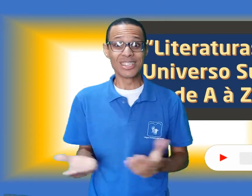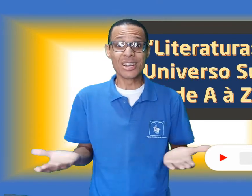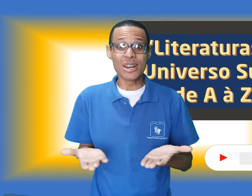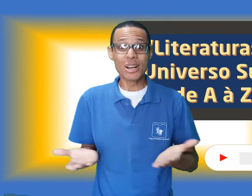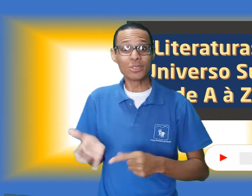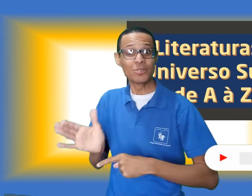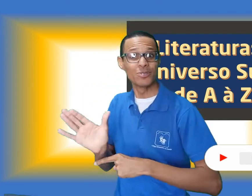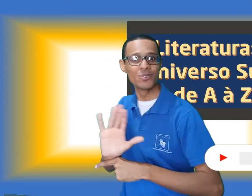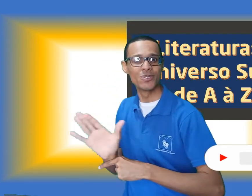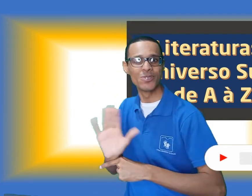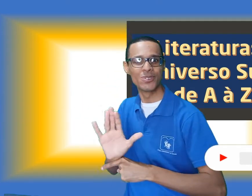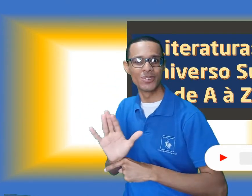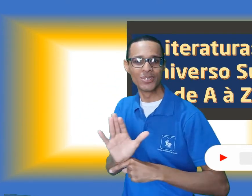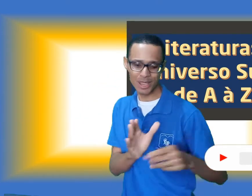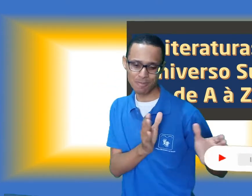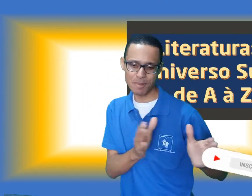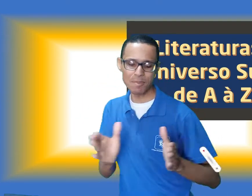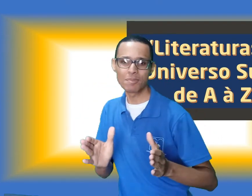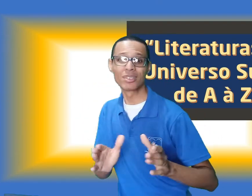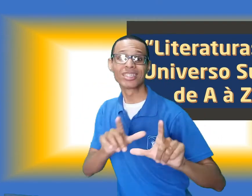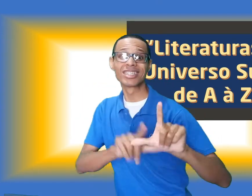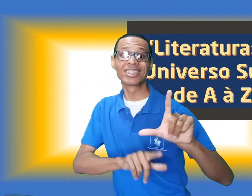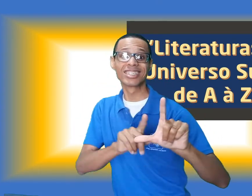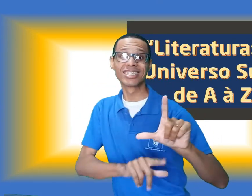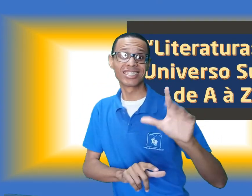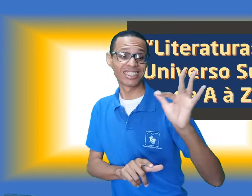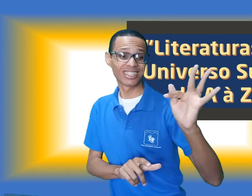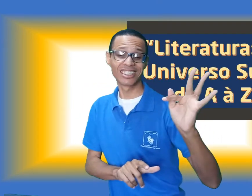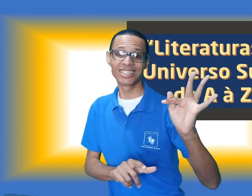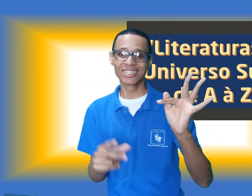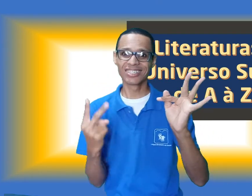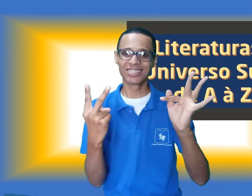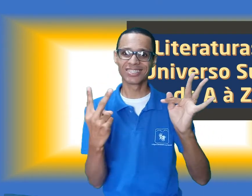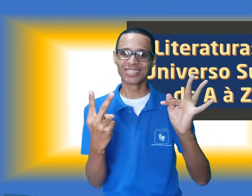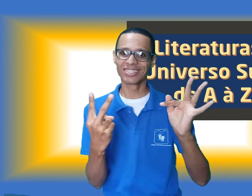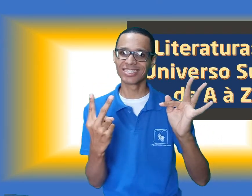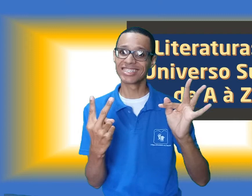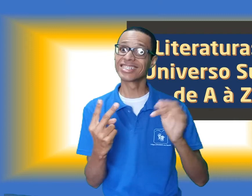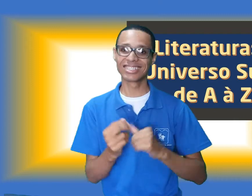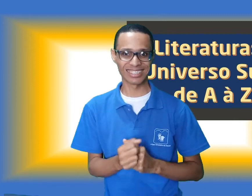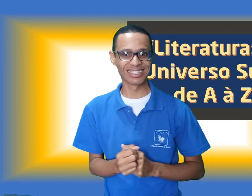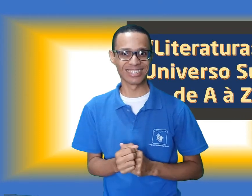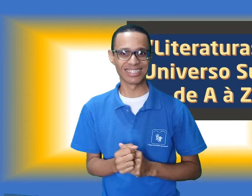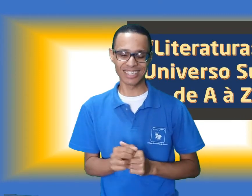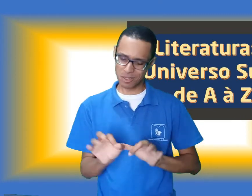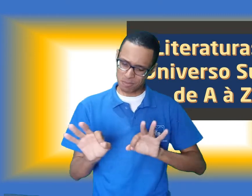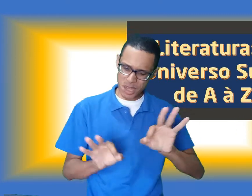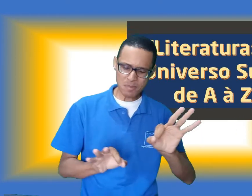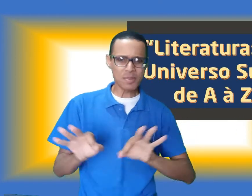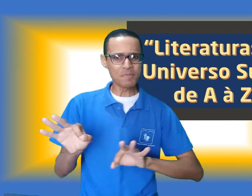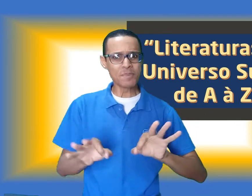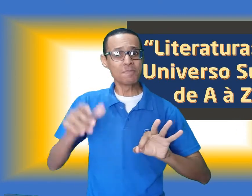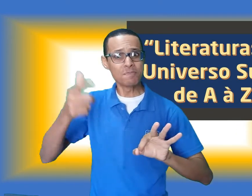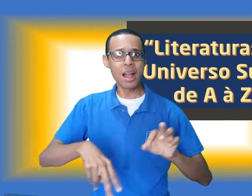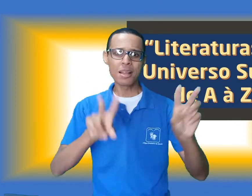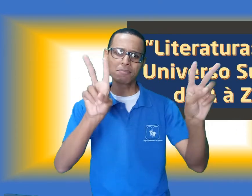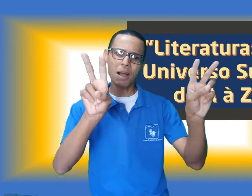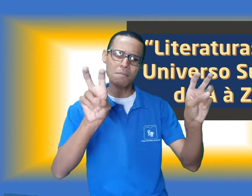chegamos a mais um vídeo da série e agora ou segundo da letra F mais